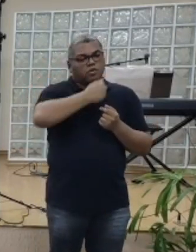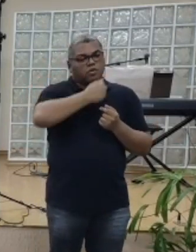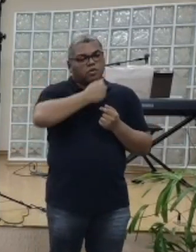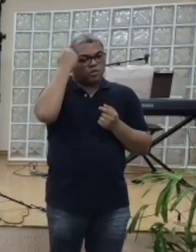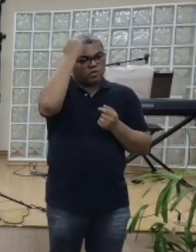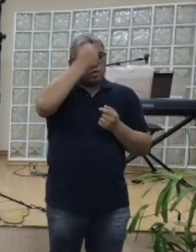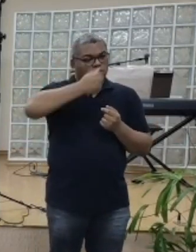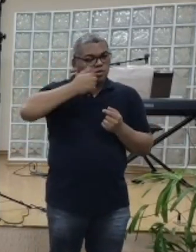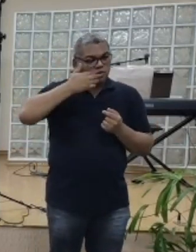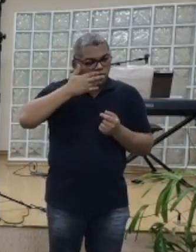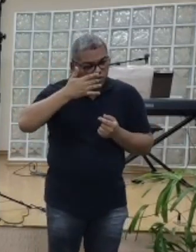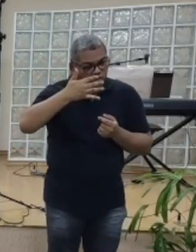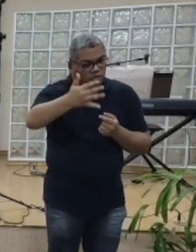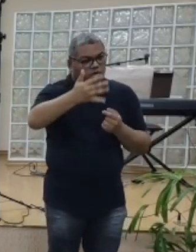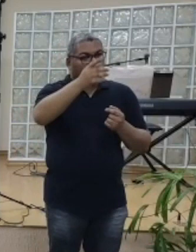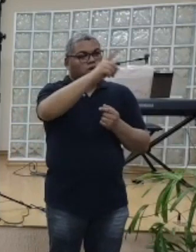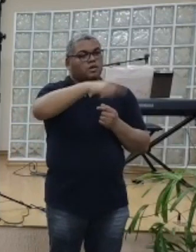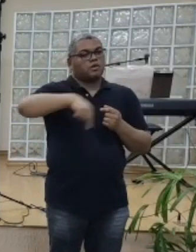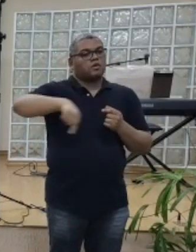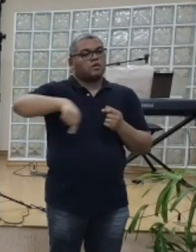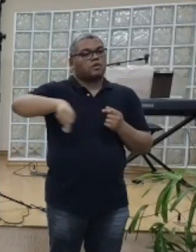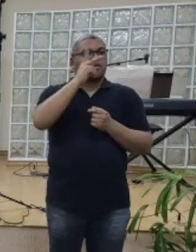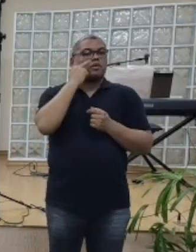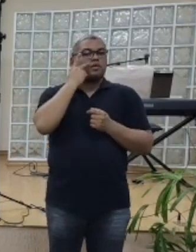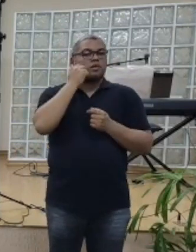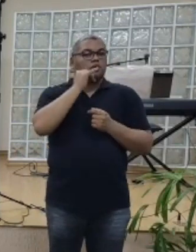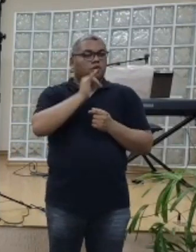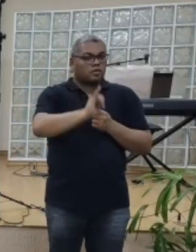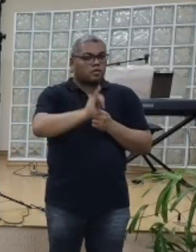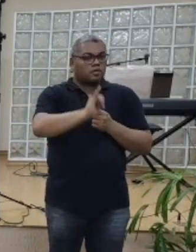E vocês pais, têm só que